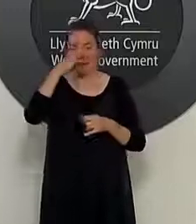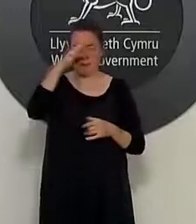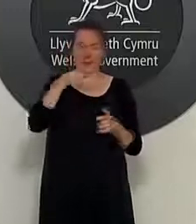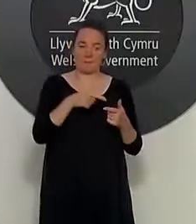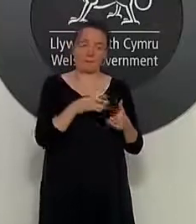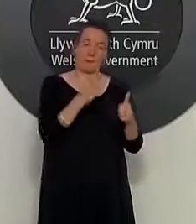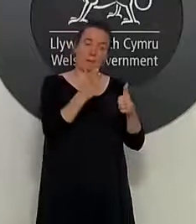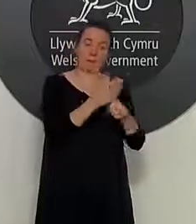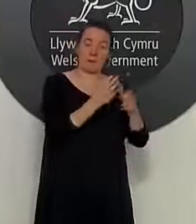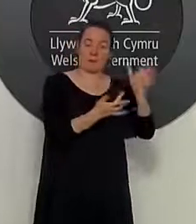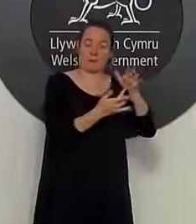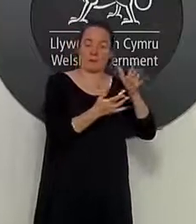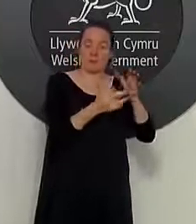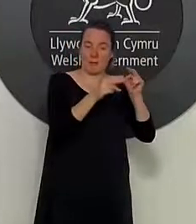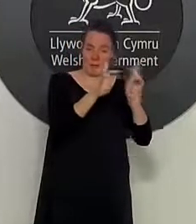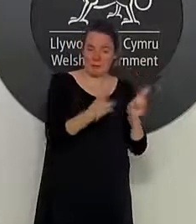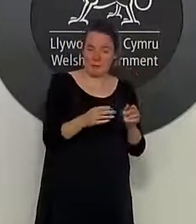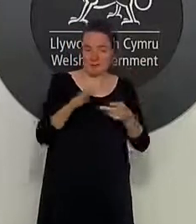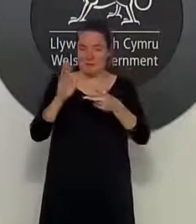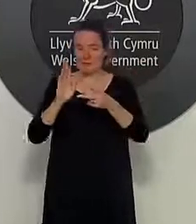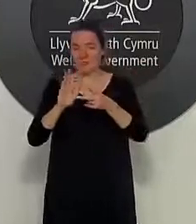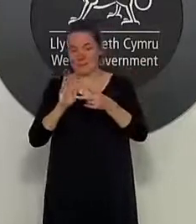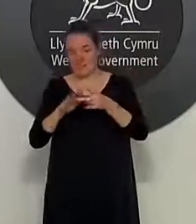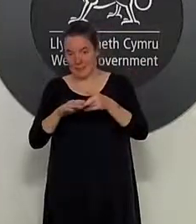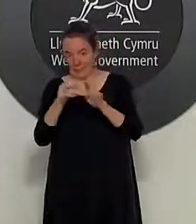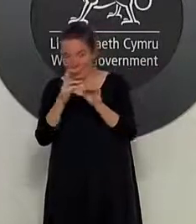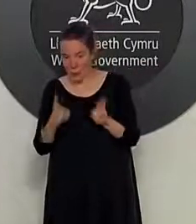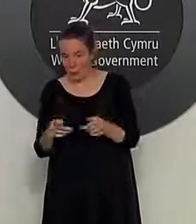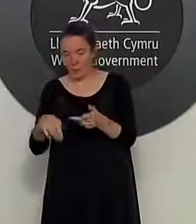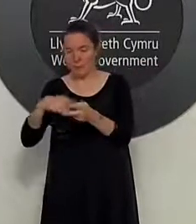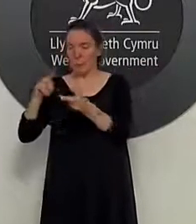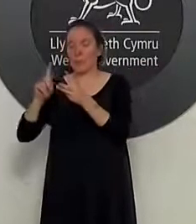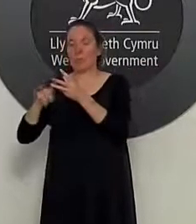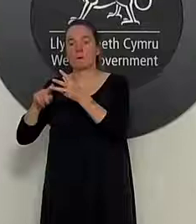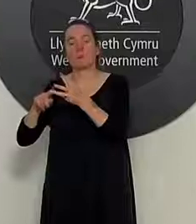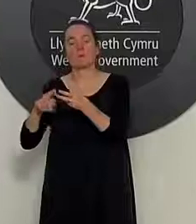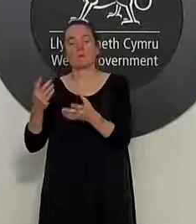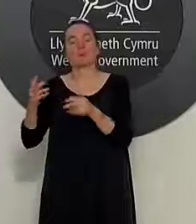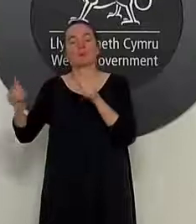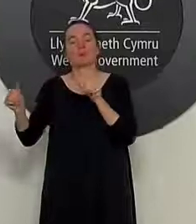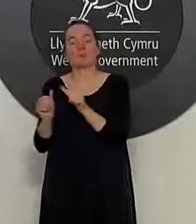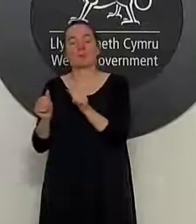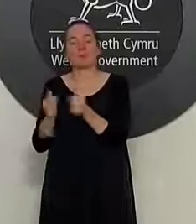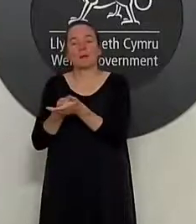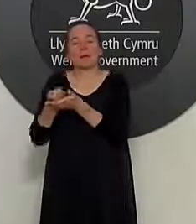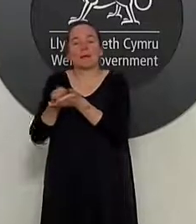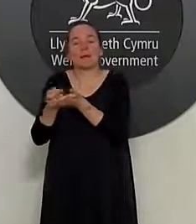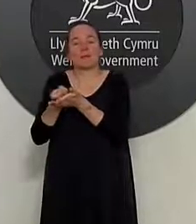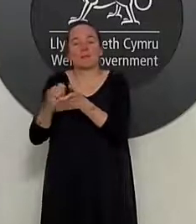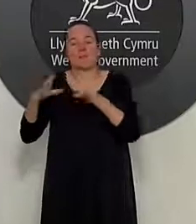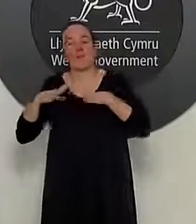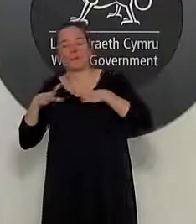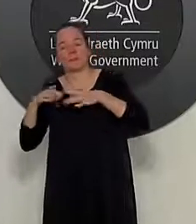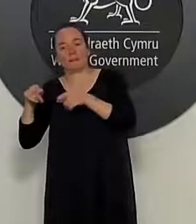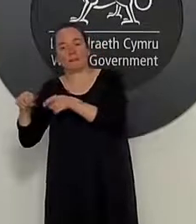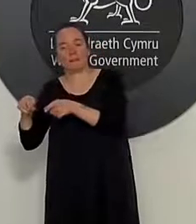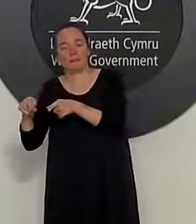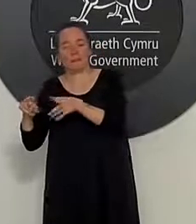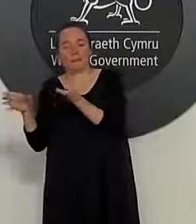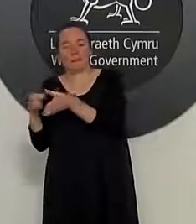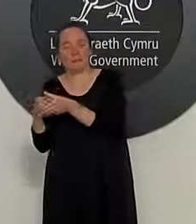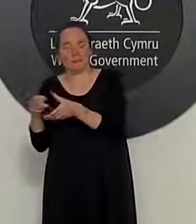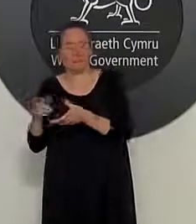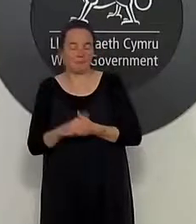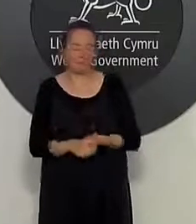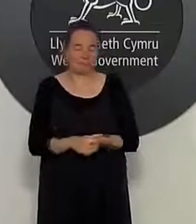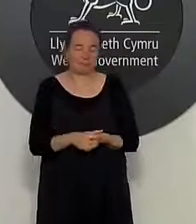gatre a llety gwyliau tymor byr. Byddwn hefyd yn galluogi awdurdodau cynllunio lleol ei